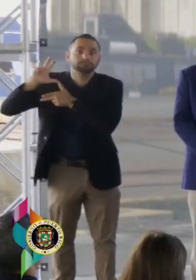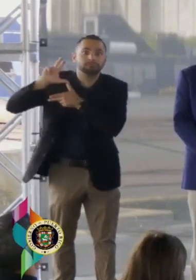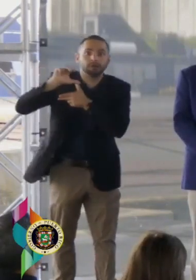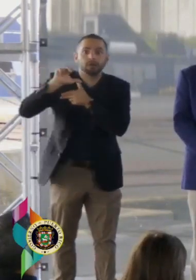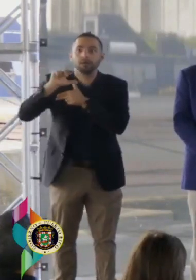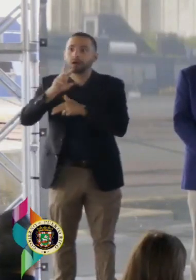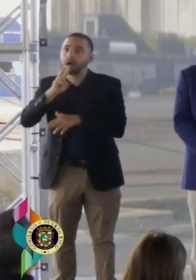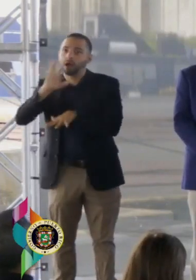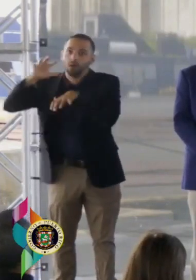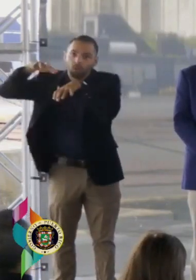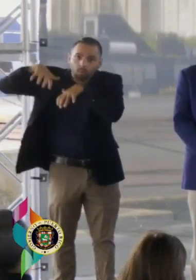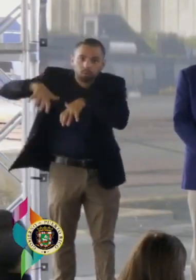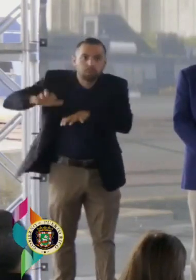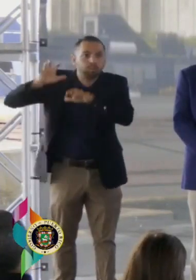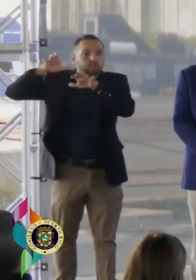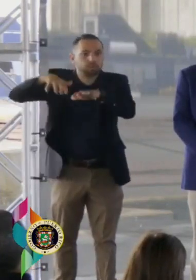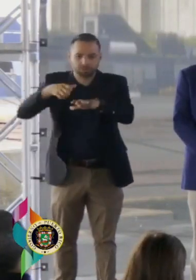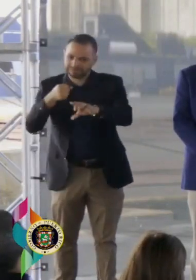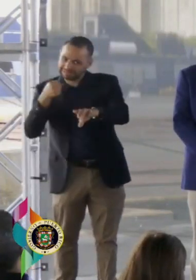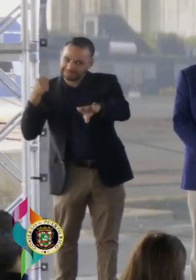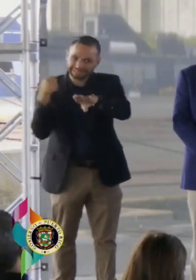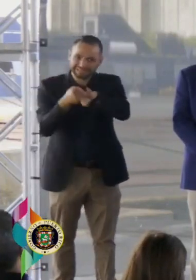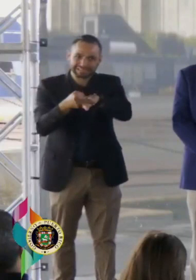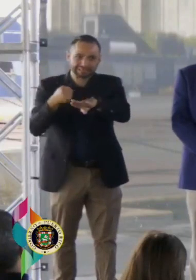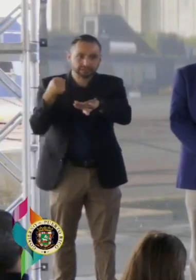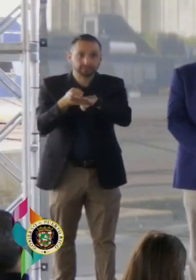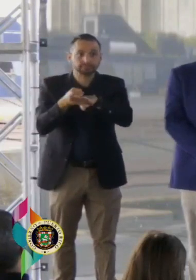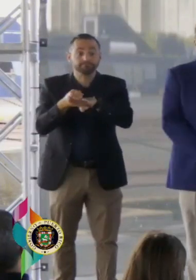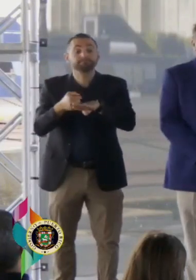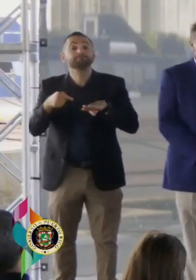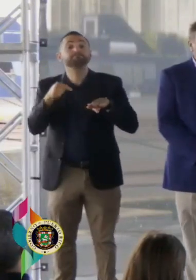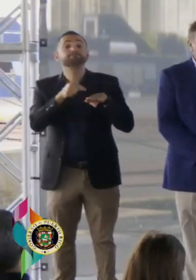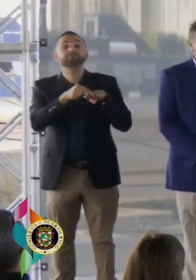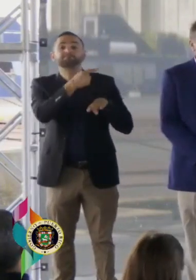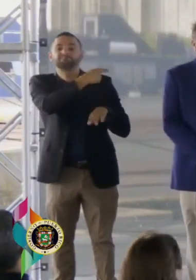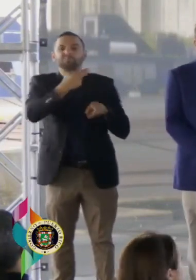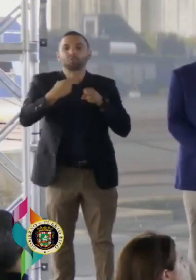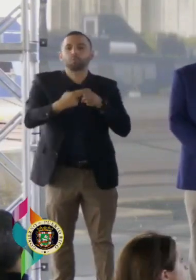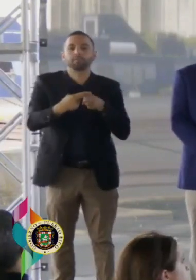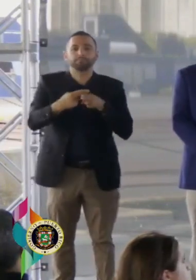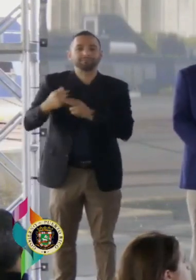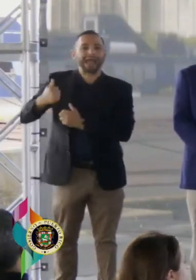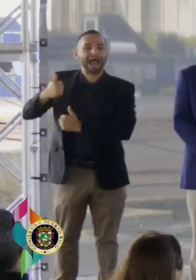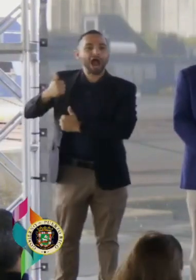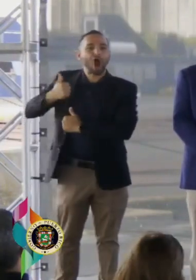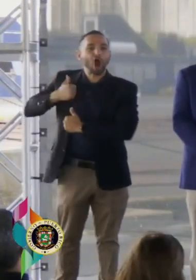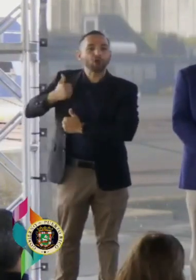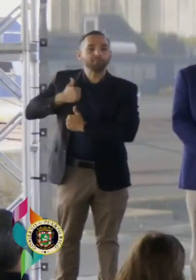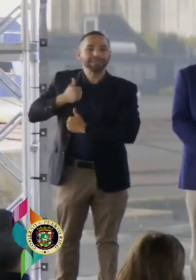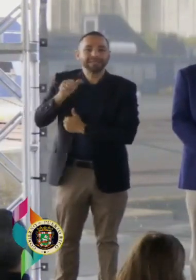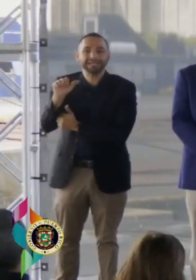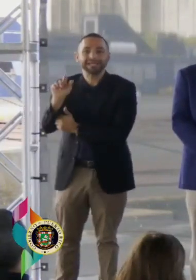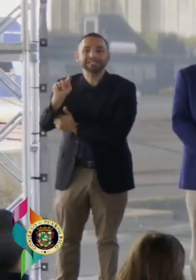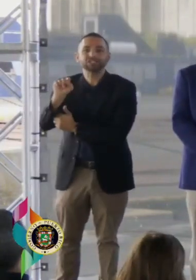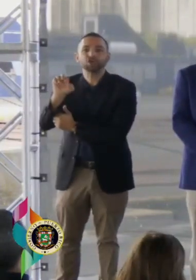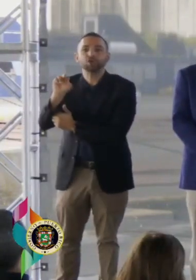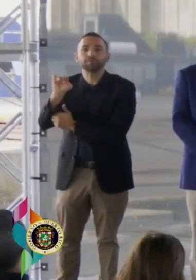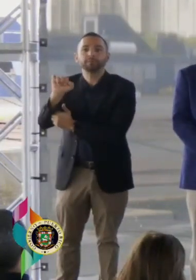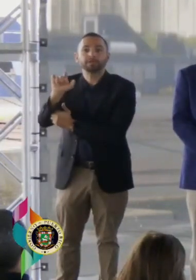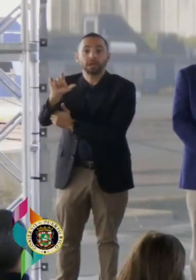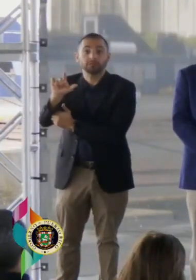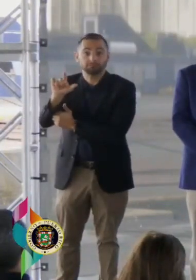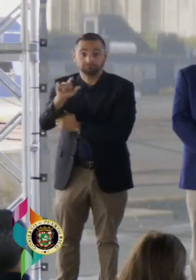mar esta facilidad conocida como el Army terminal es una propiedad de la autoridad de puertos de Puerto